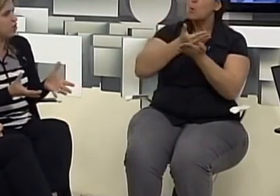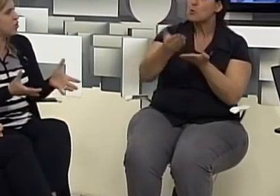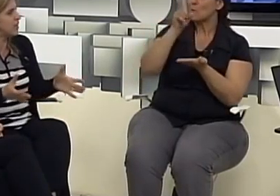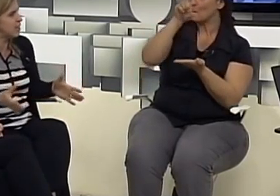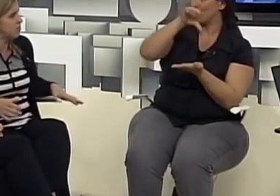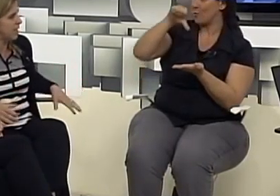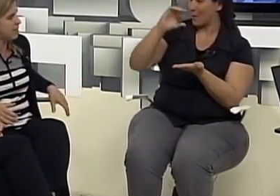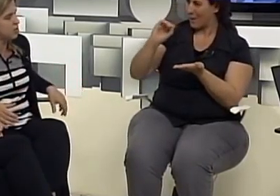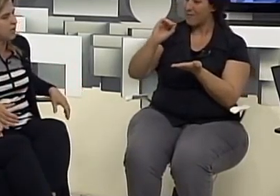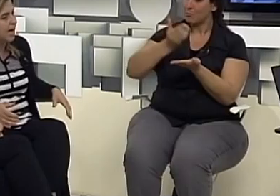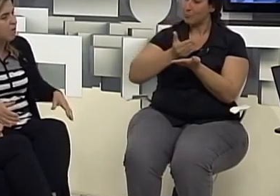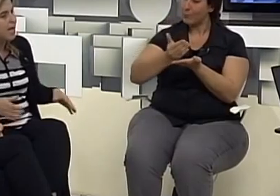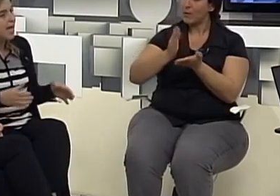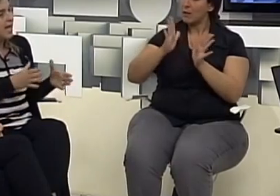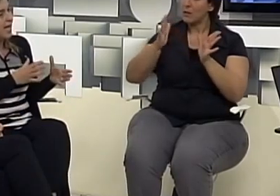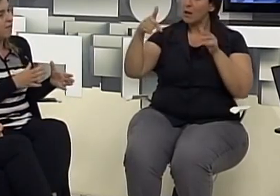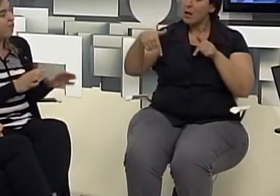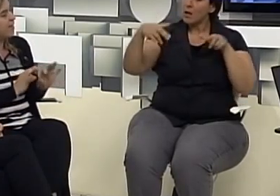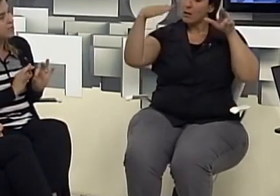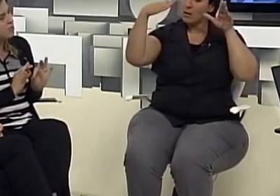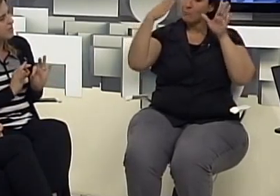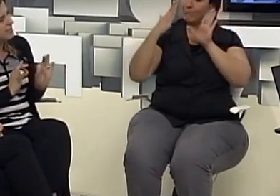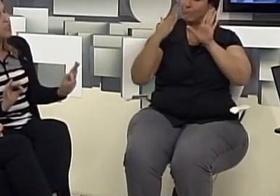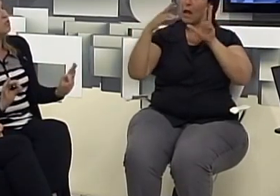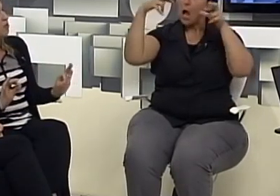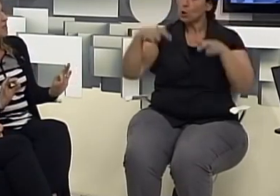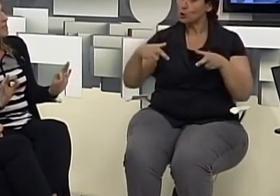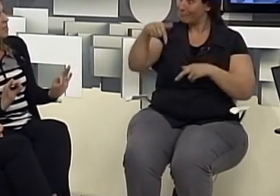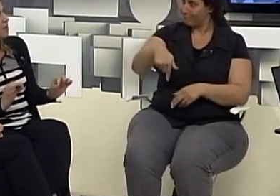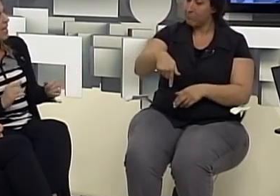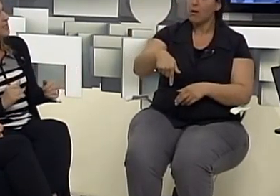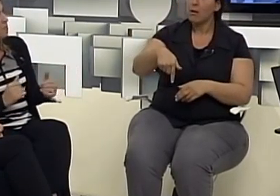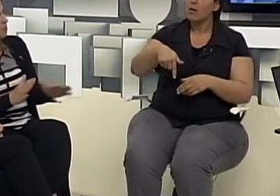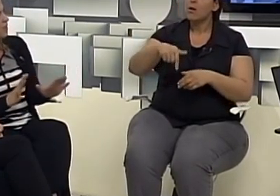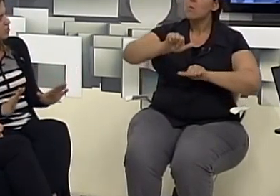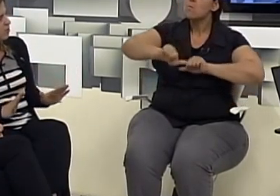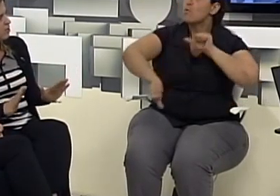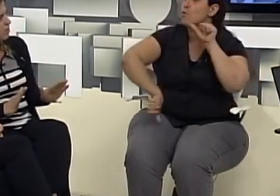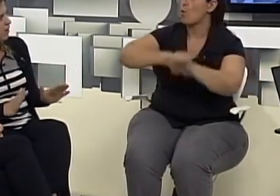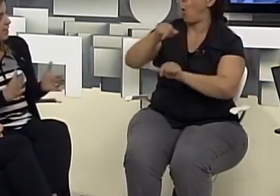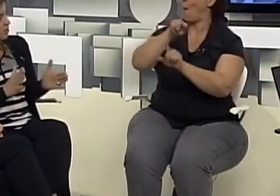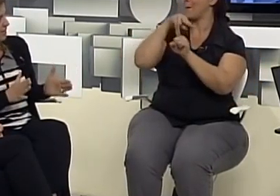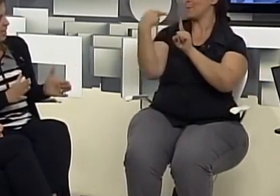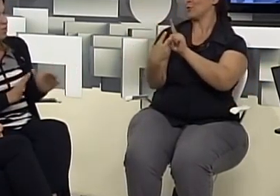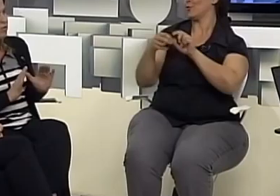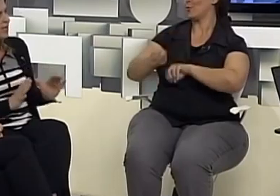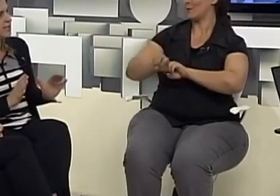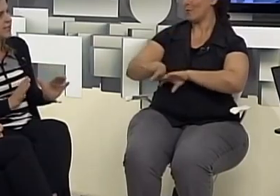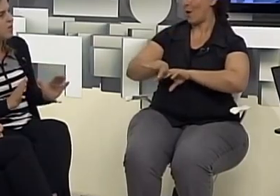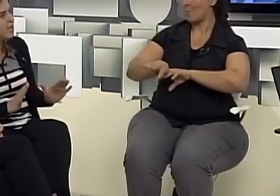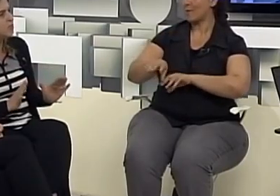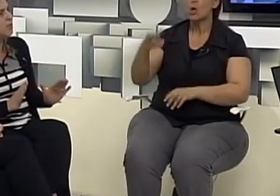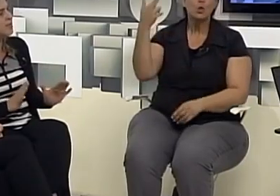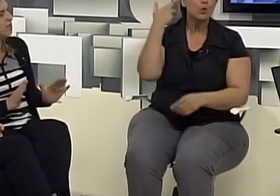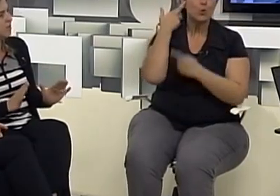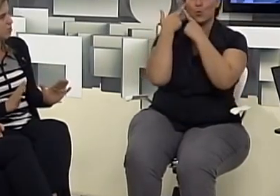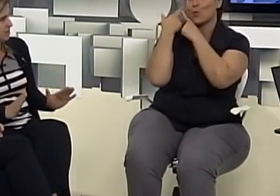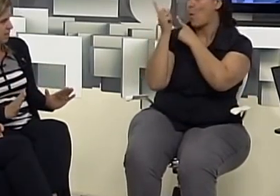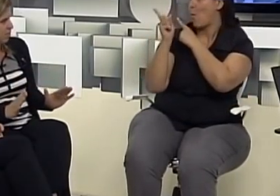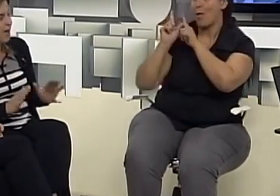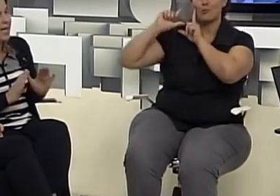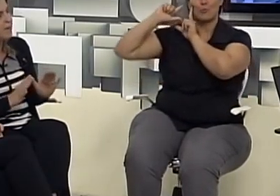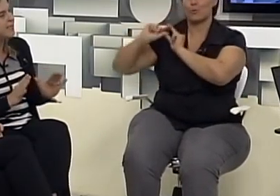no nosso contexto mais regional, fez uma transformação nesta perspectiva educacional, quer dizer, surdez não é diminuição